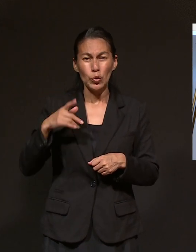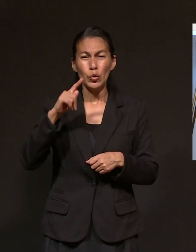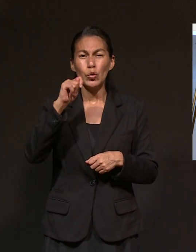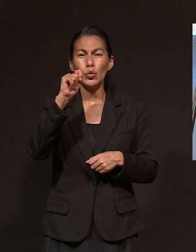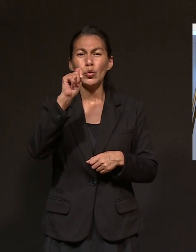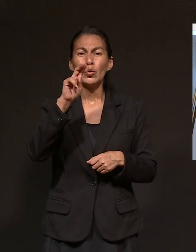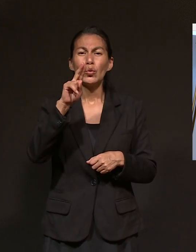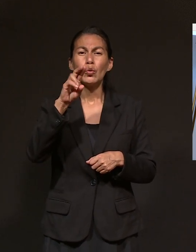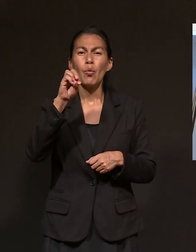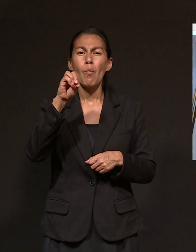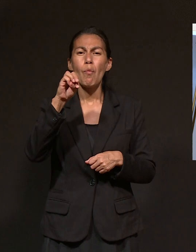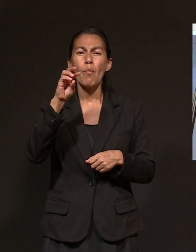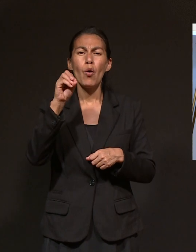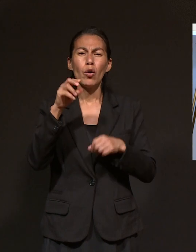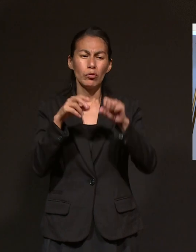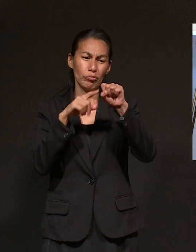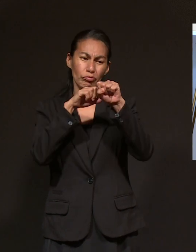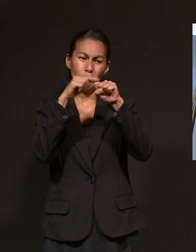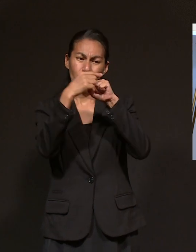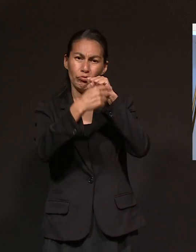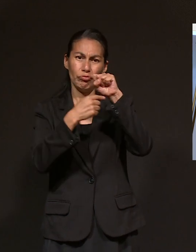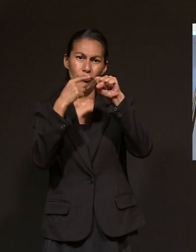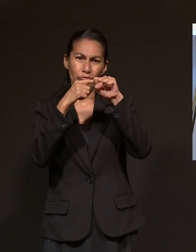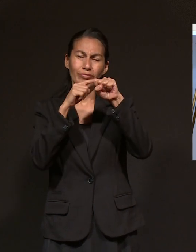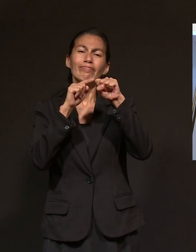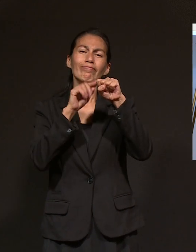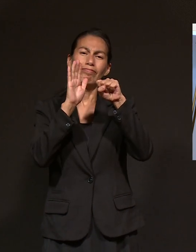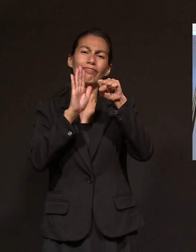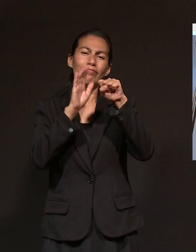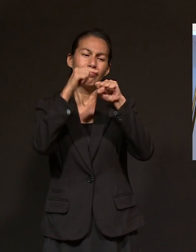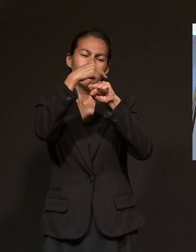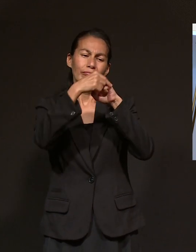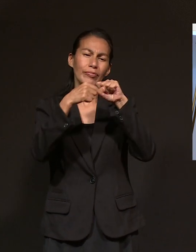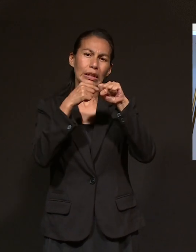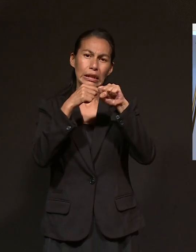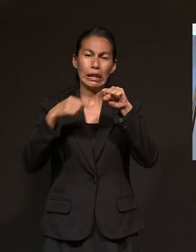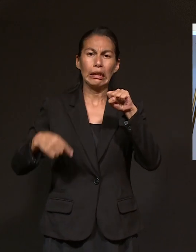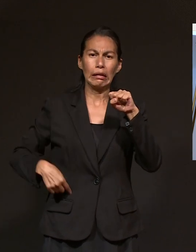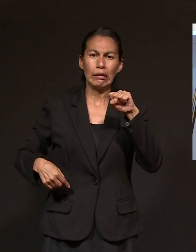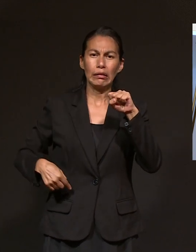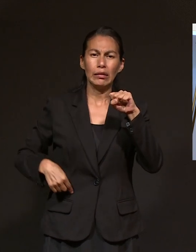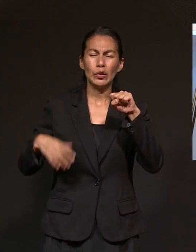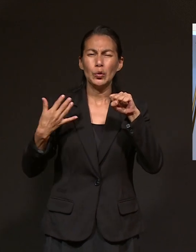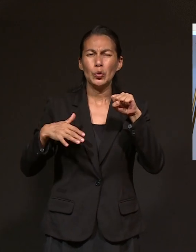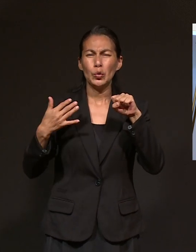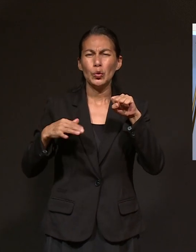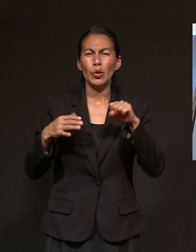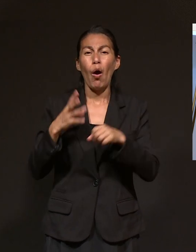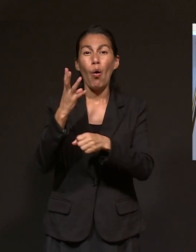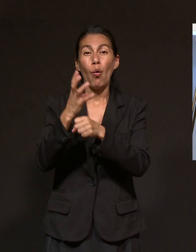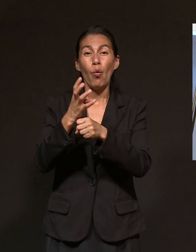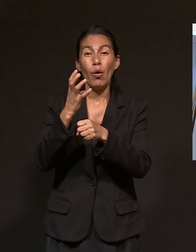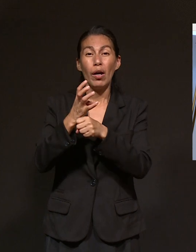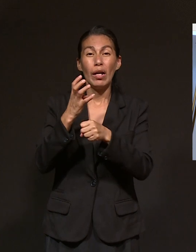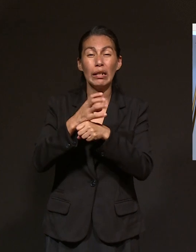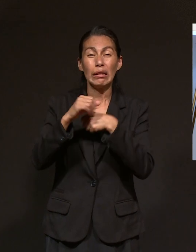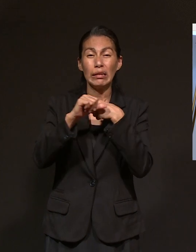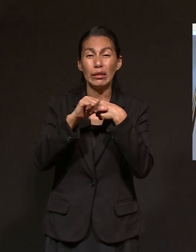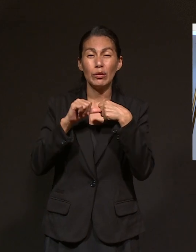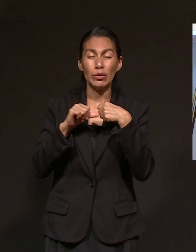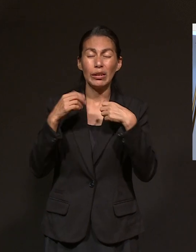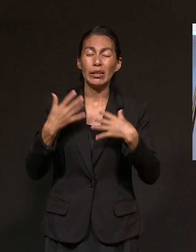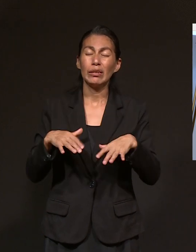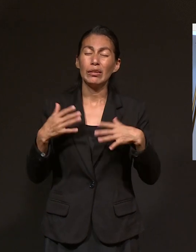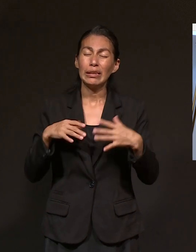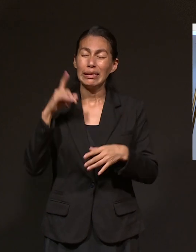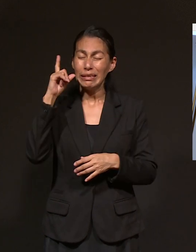tiene un tumor del tamaño de un puño de la mano Esta es la cuarta